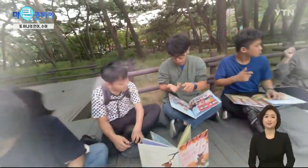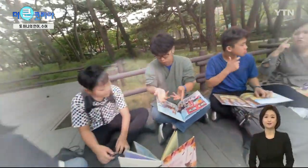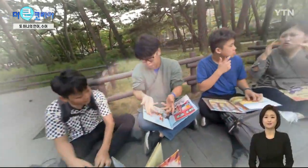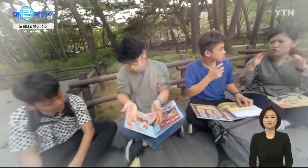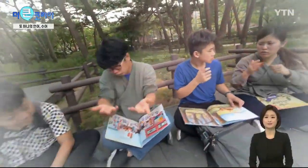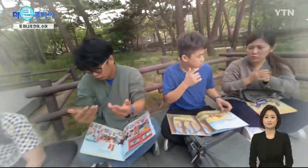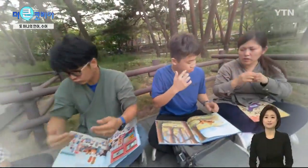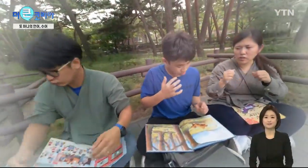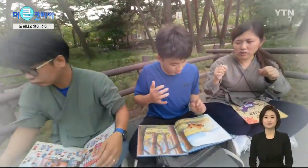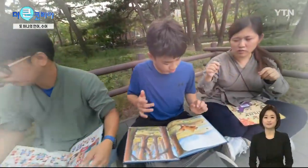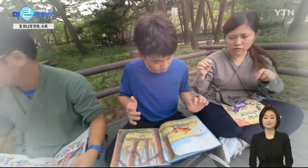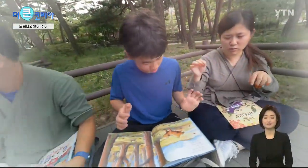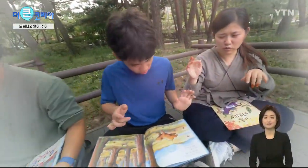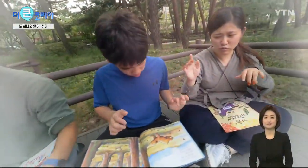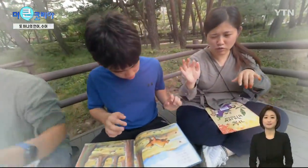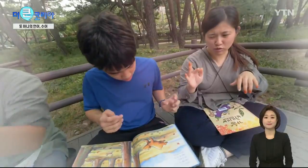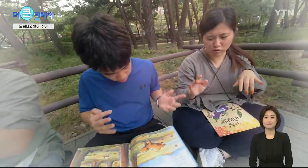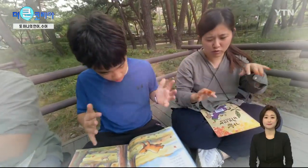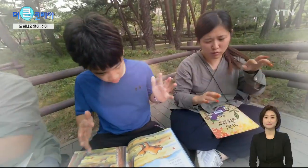때문입니다.